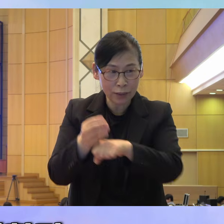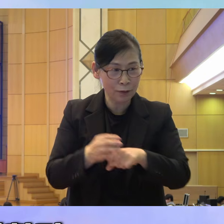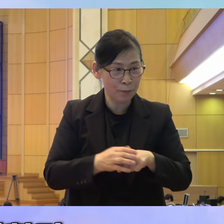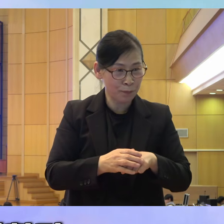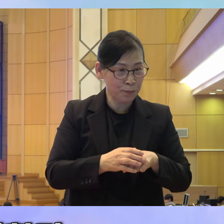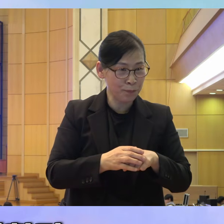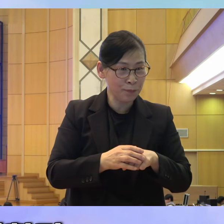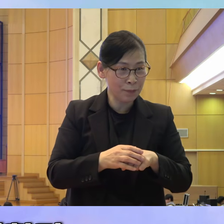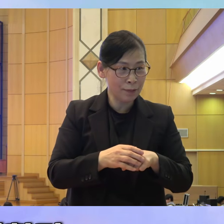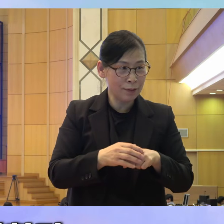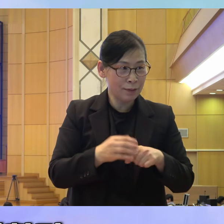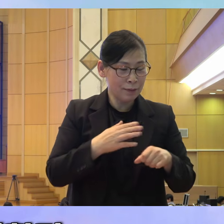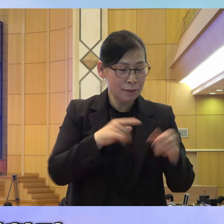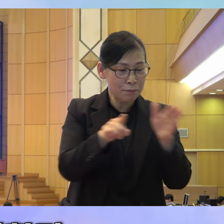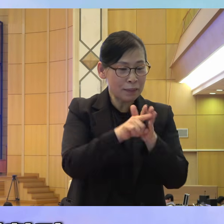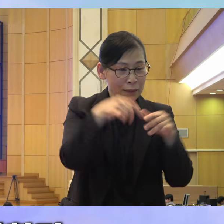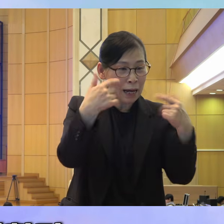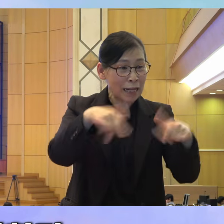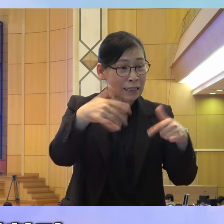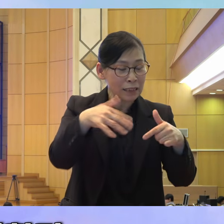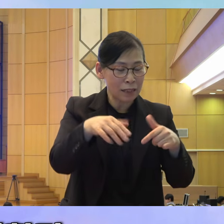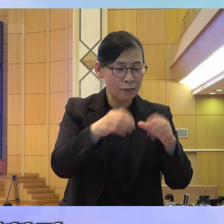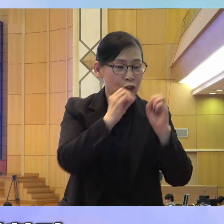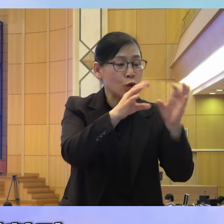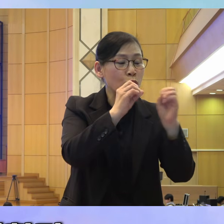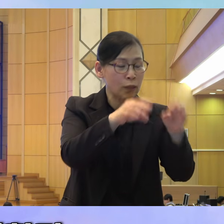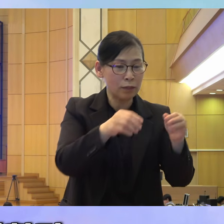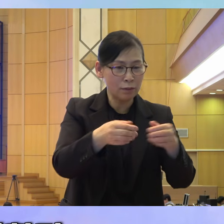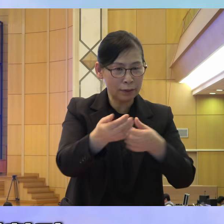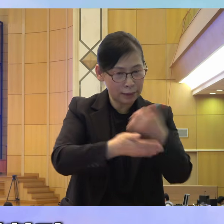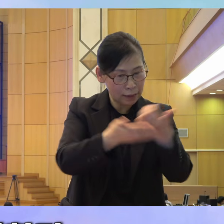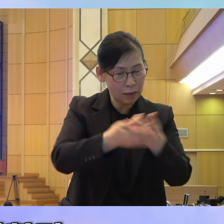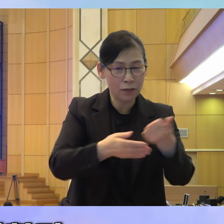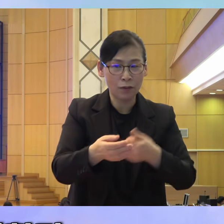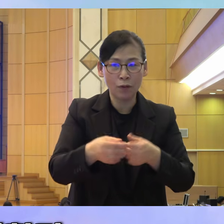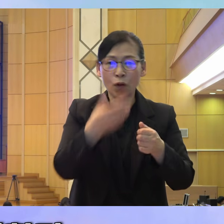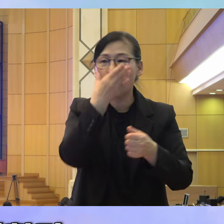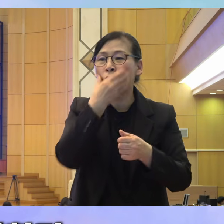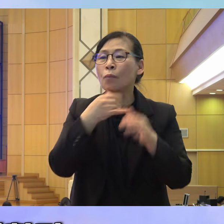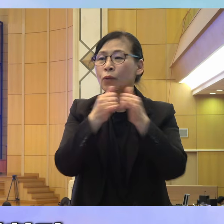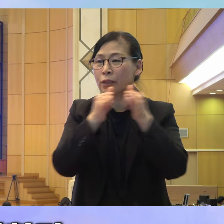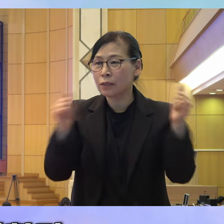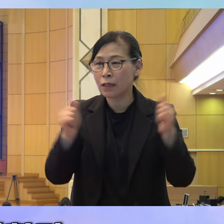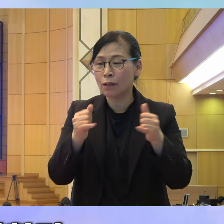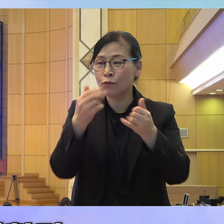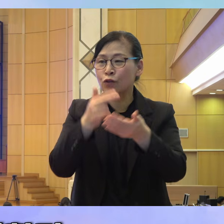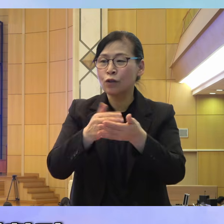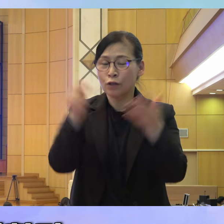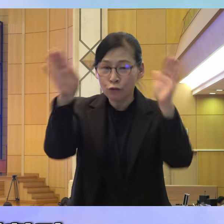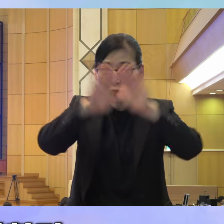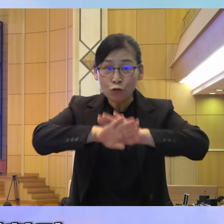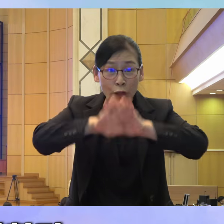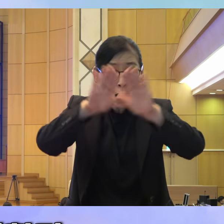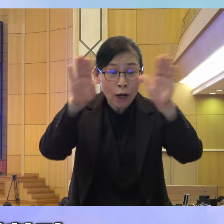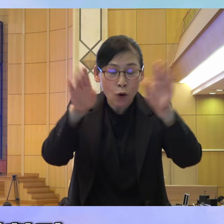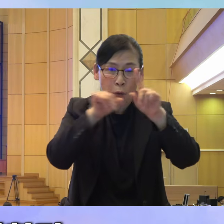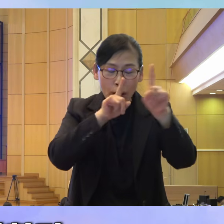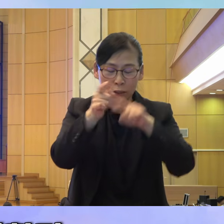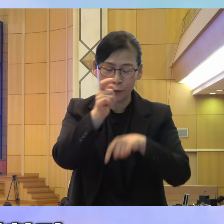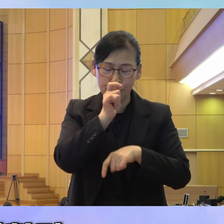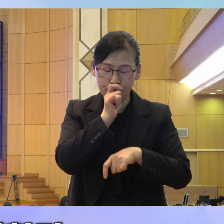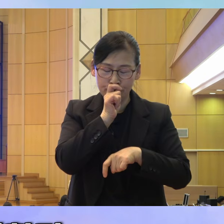시편 1장 1절부터 3절 말씀처럼 복 있는 사람은 주야로